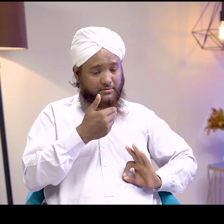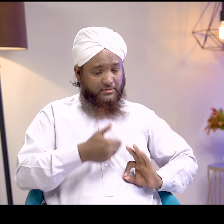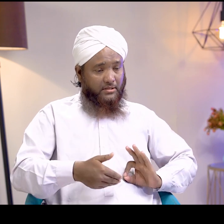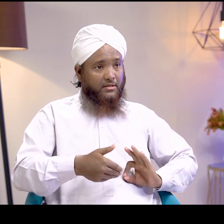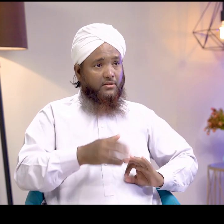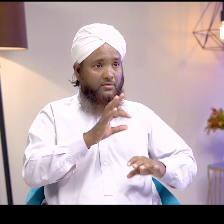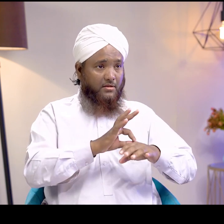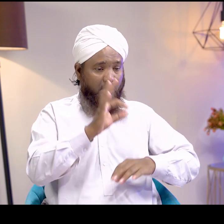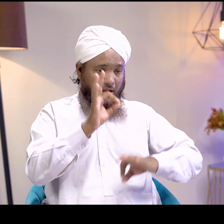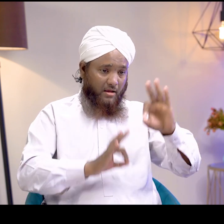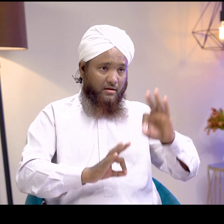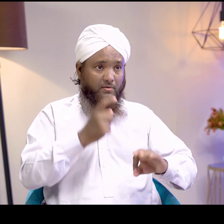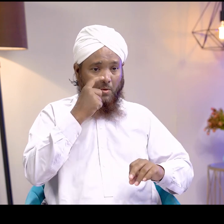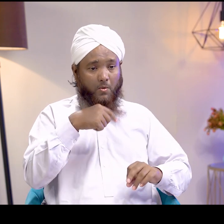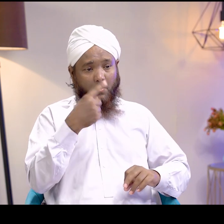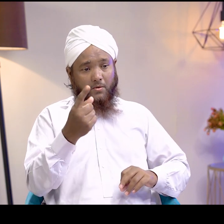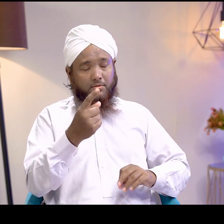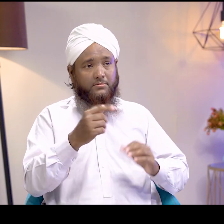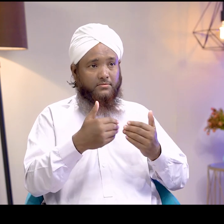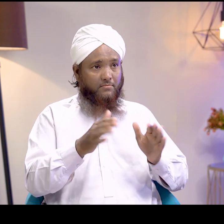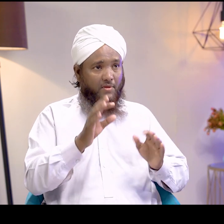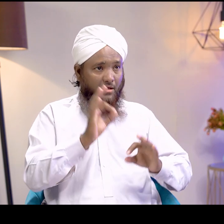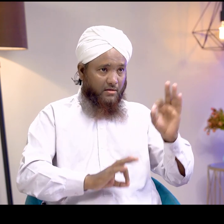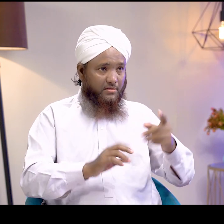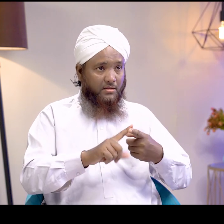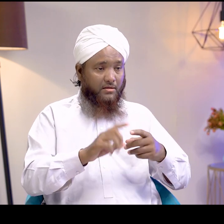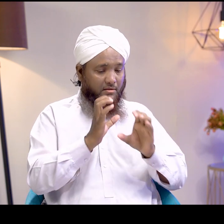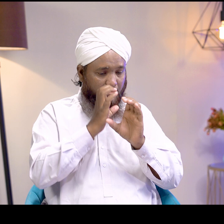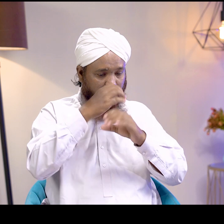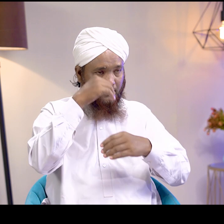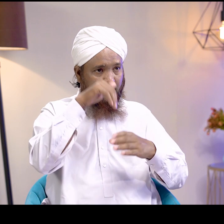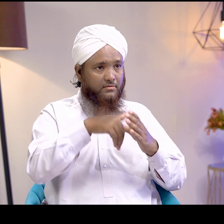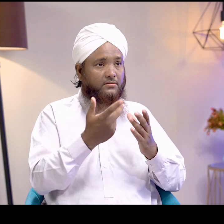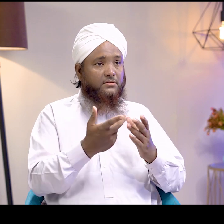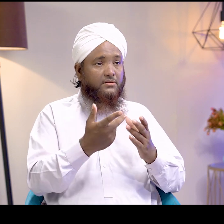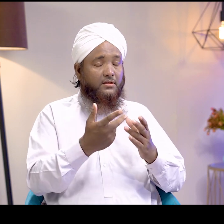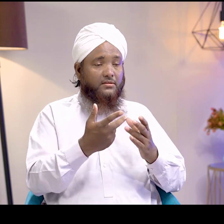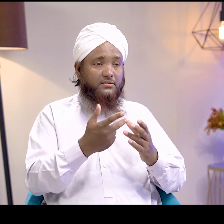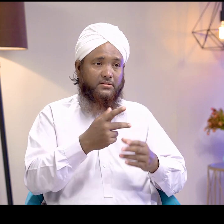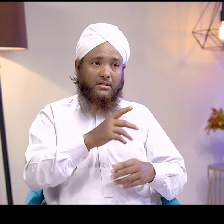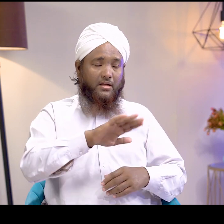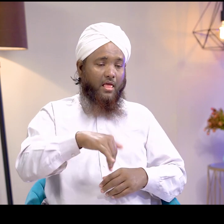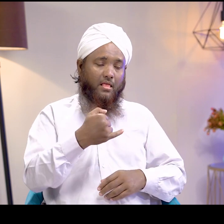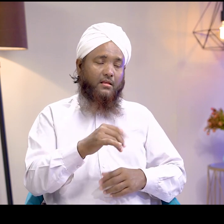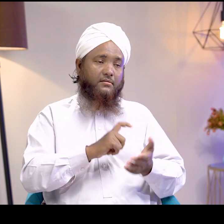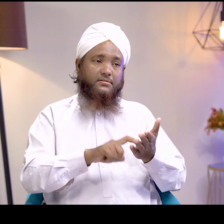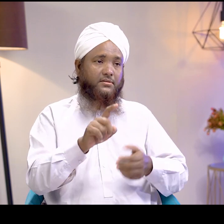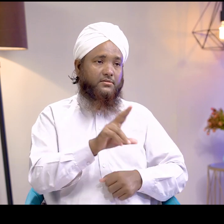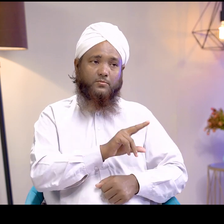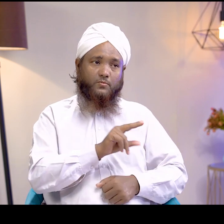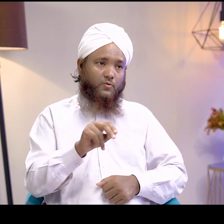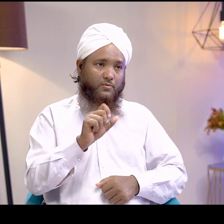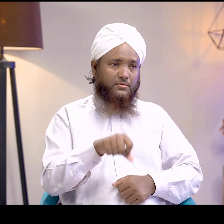औरत के सामने भी नहीं खोल सकती तो फकत इसलिए जो है वह अल्ट्रासाउंड करवाना तो यह हरगिज जो है वह जायज नहीं है हां